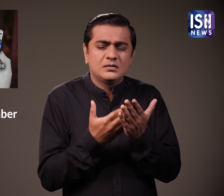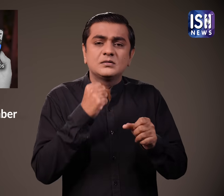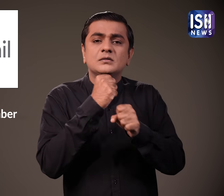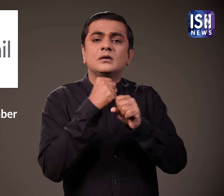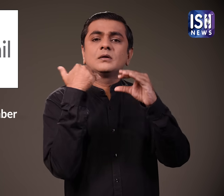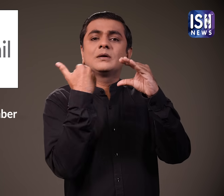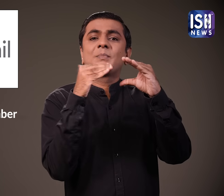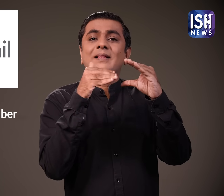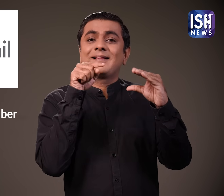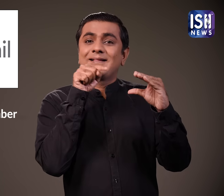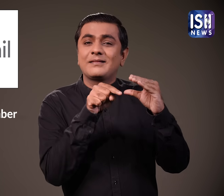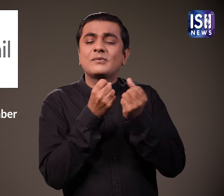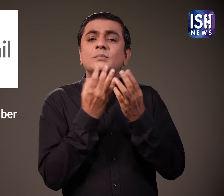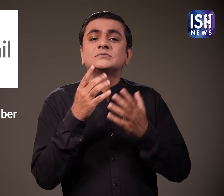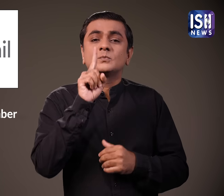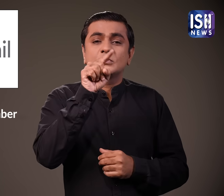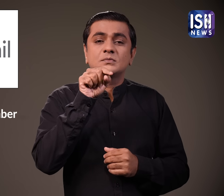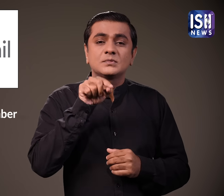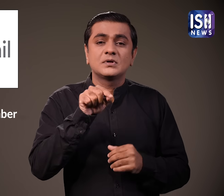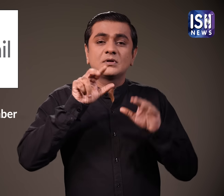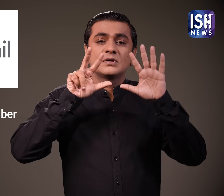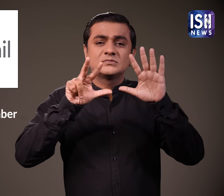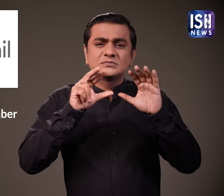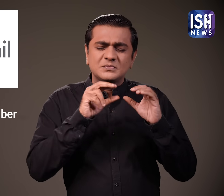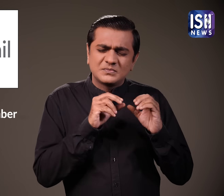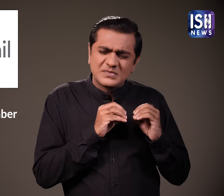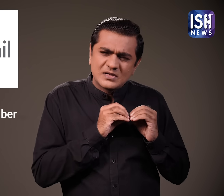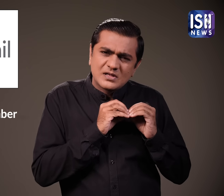संख्या चौका देने वाली 1.8 बिलियन है